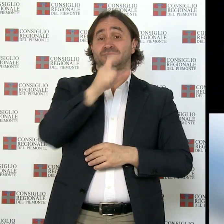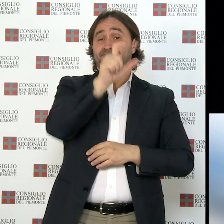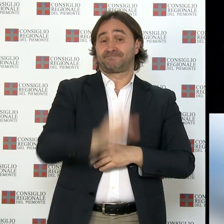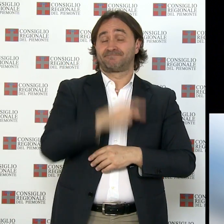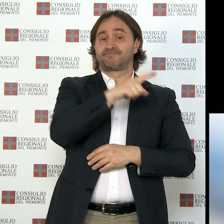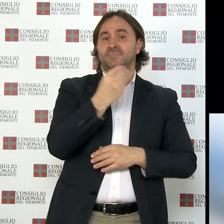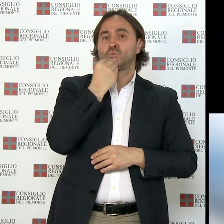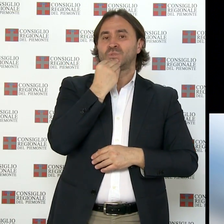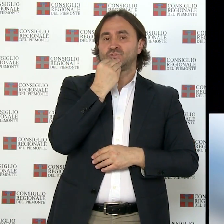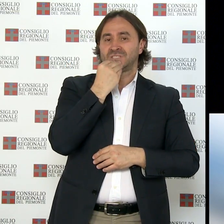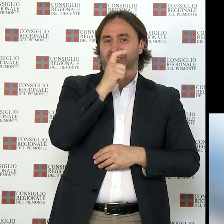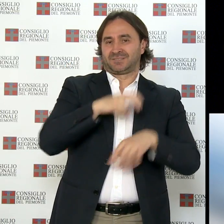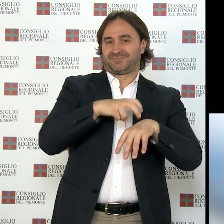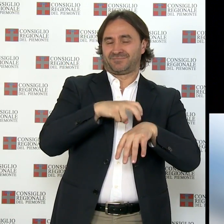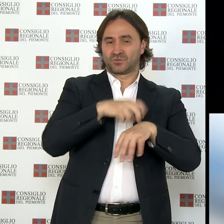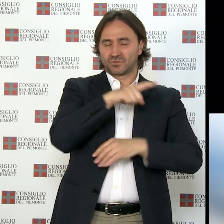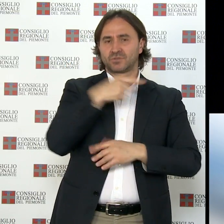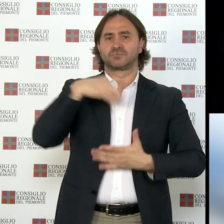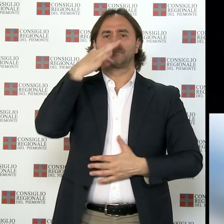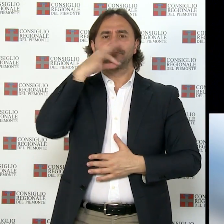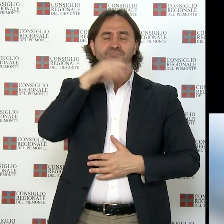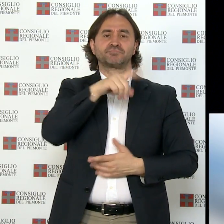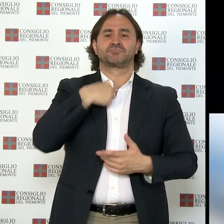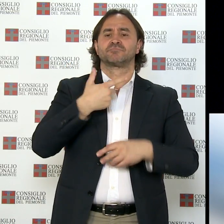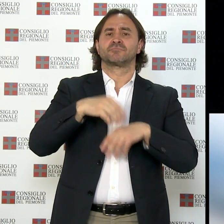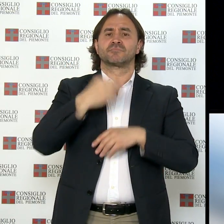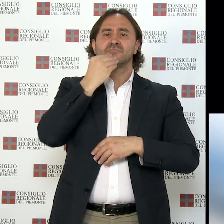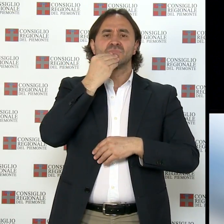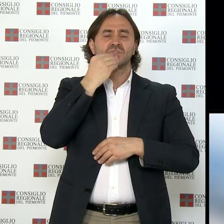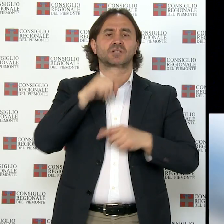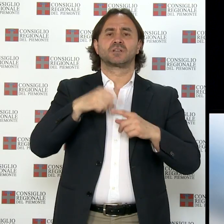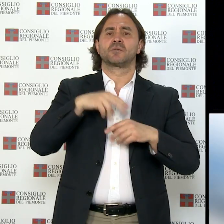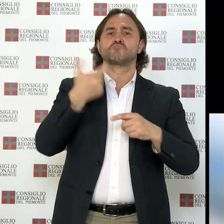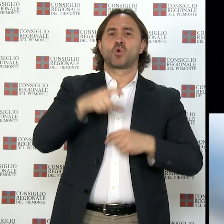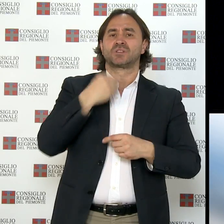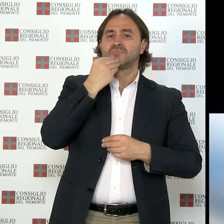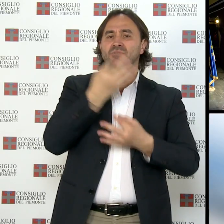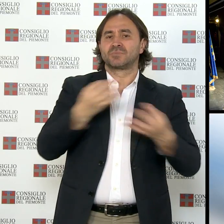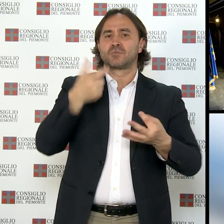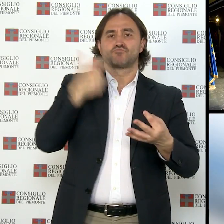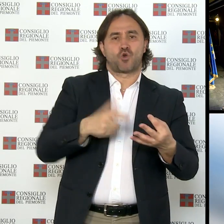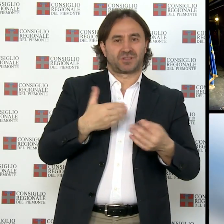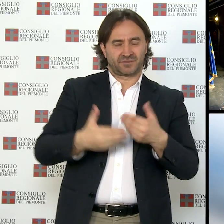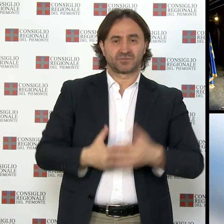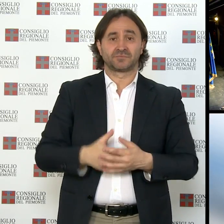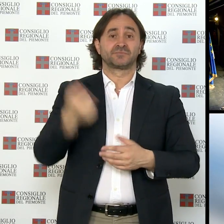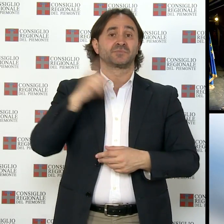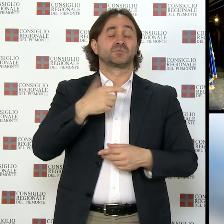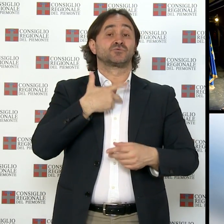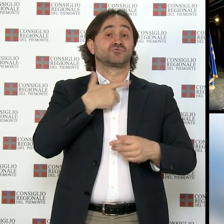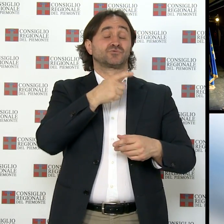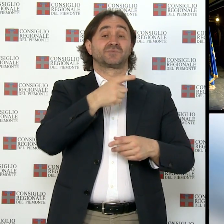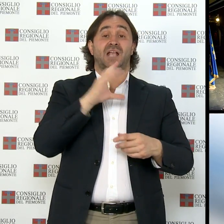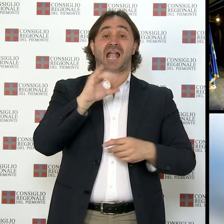breve lezione sull'importanza della corretta e sana alimentazione. Dal Carignano è stata infine lanciata la sfida di un cuore rap.